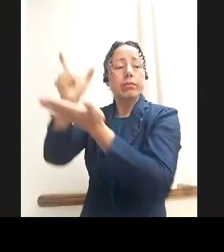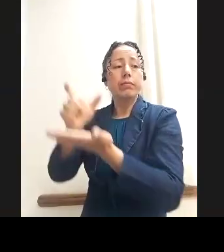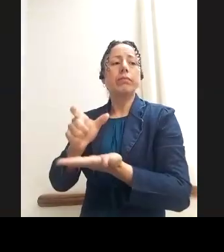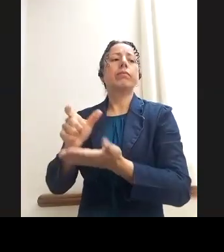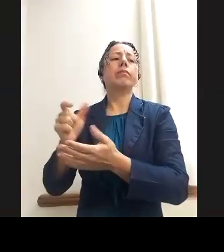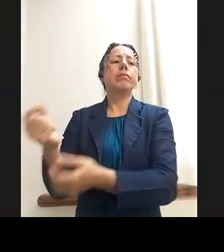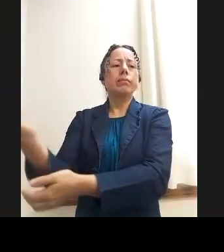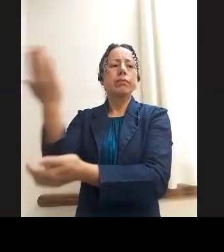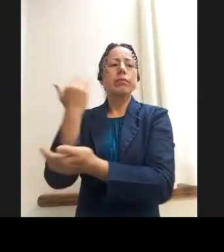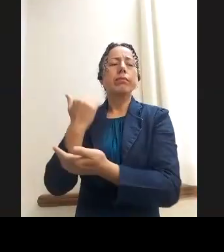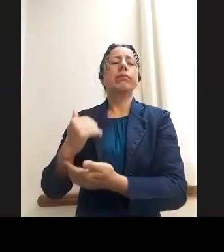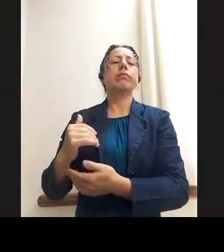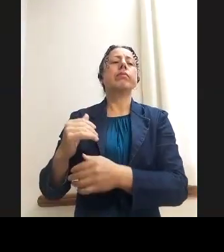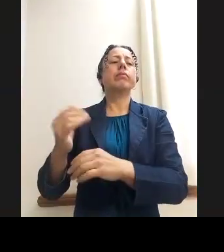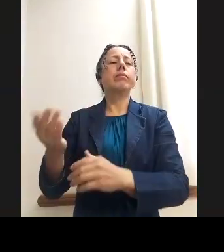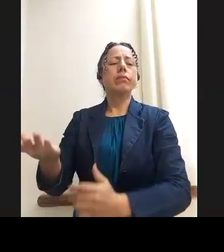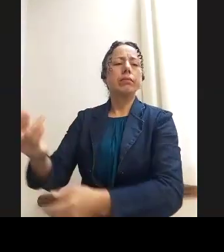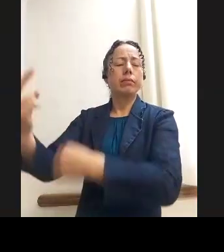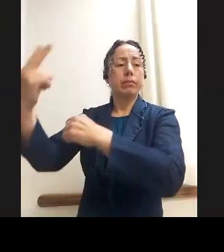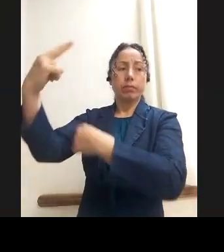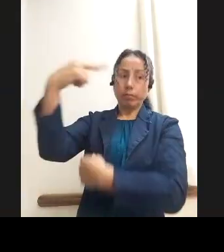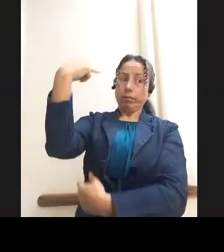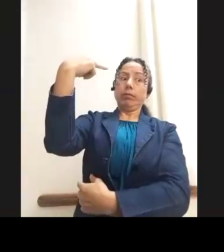Salvador, vem nos atender,